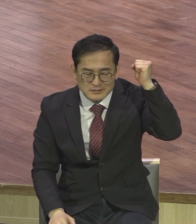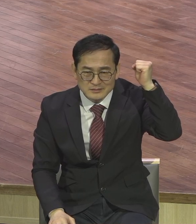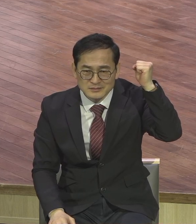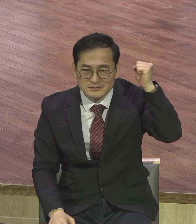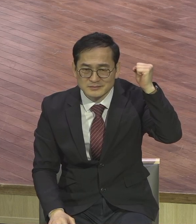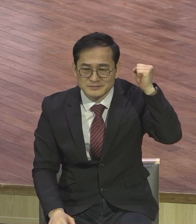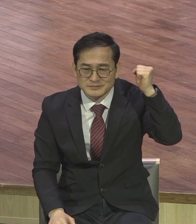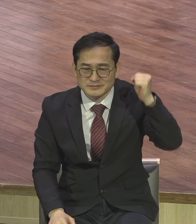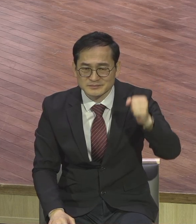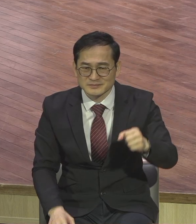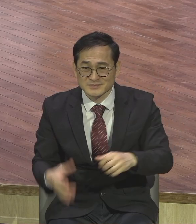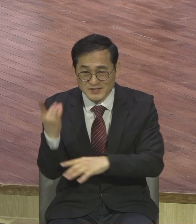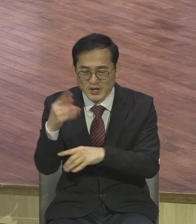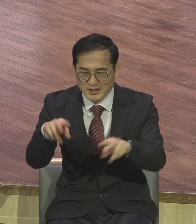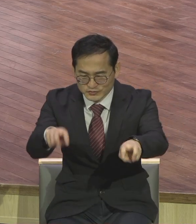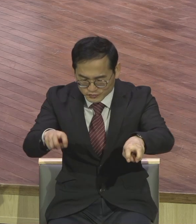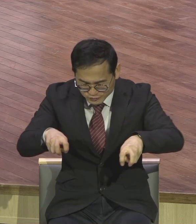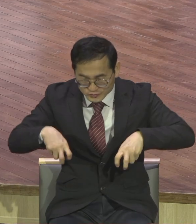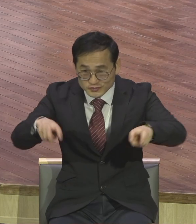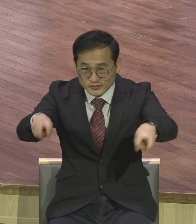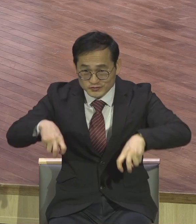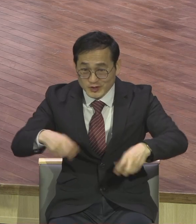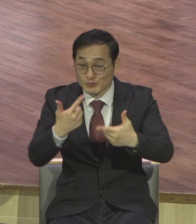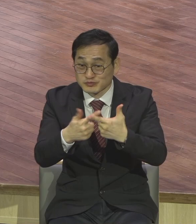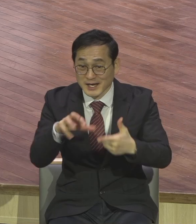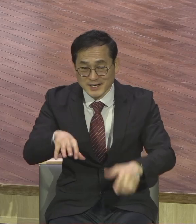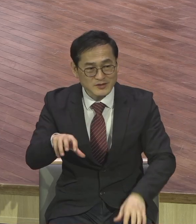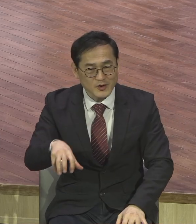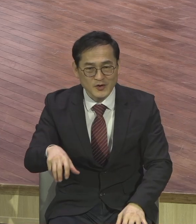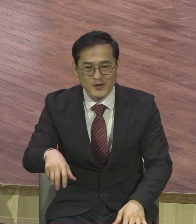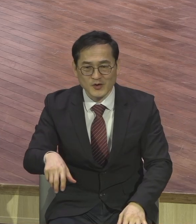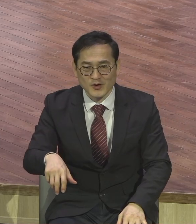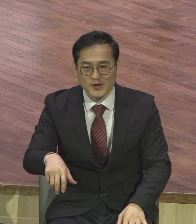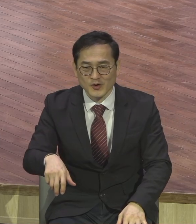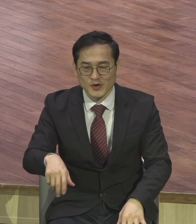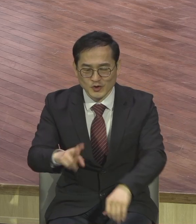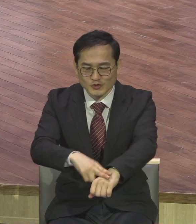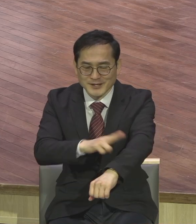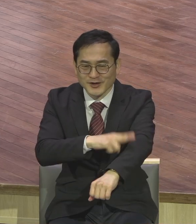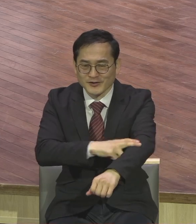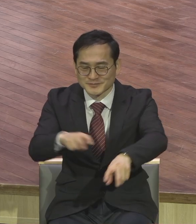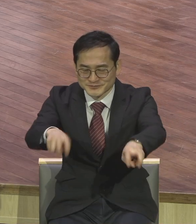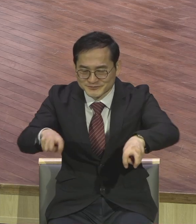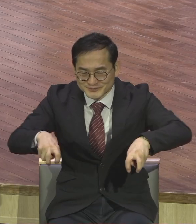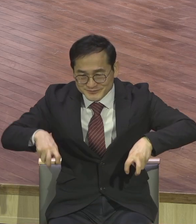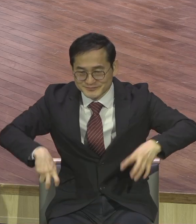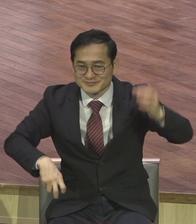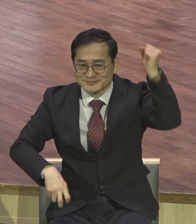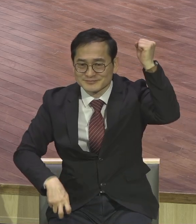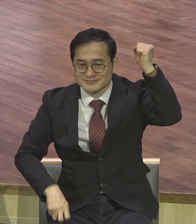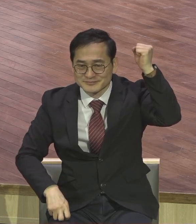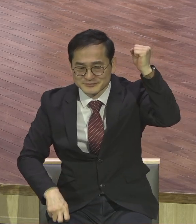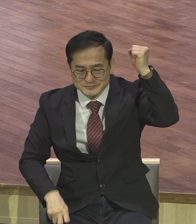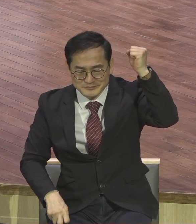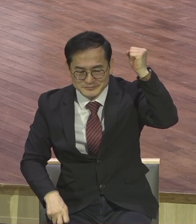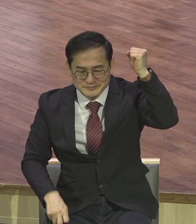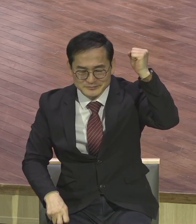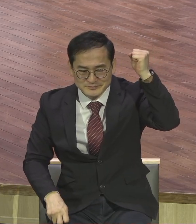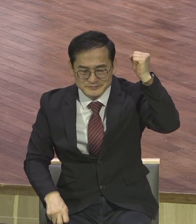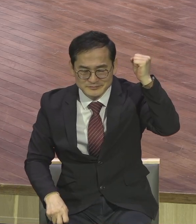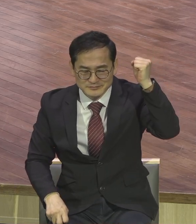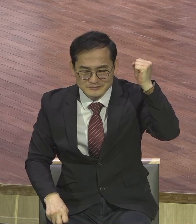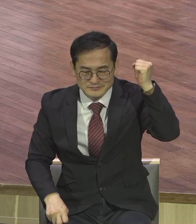딱 타고요. 그때 좌석버스가 따로 있었어요. 부산에 39번, 40번. 해운대 출발 충무동 돌아오는 거. 딱 친구 하자,